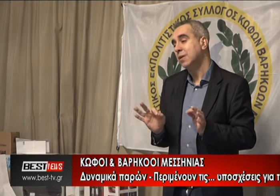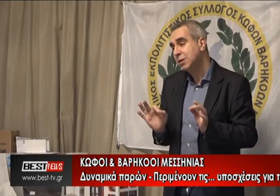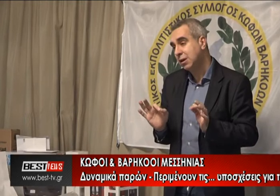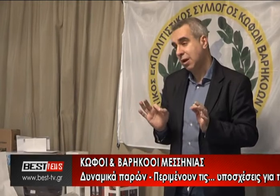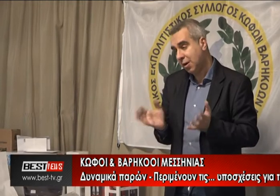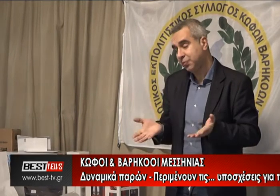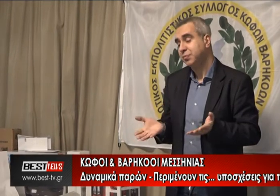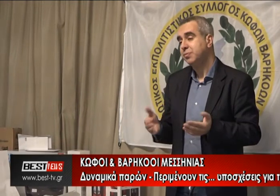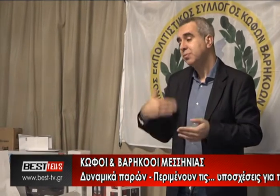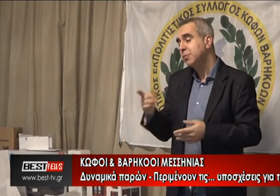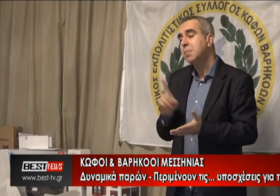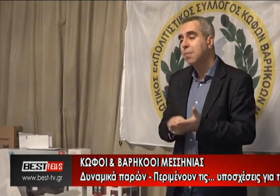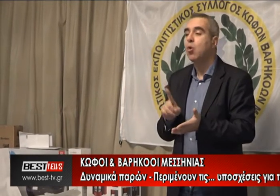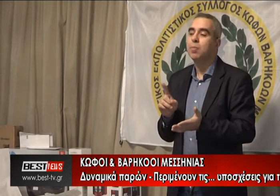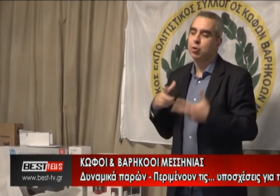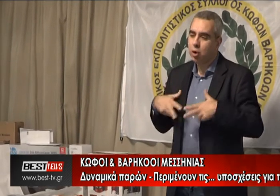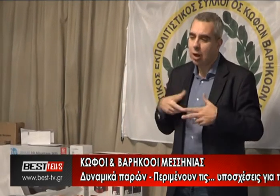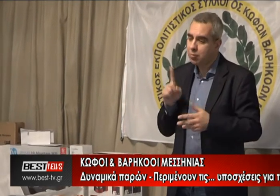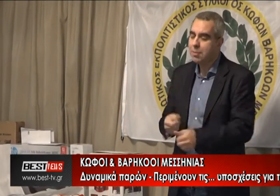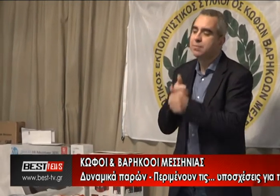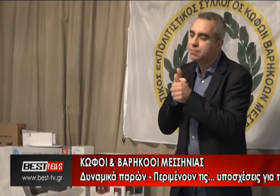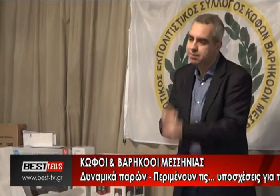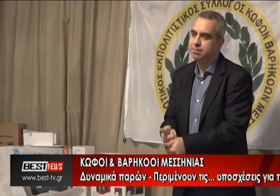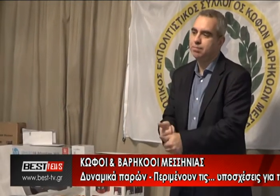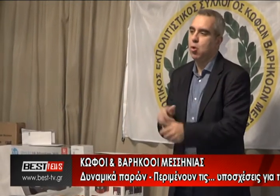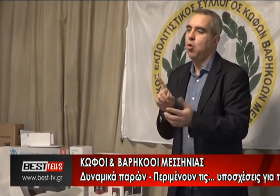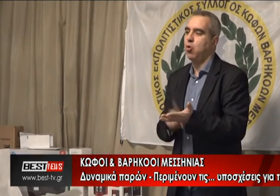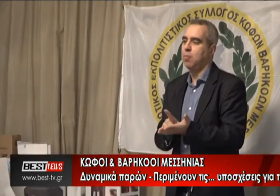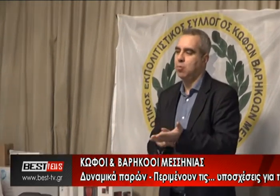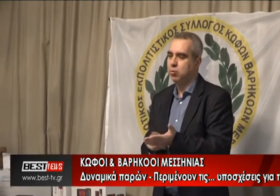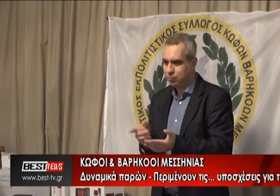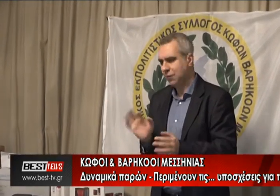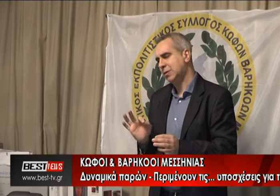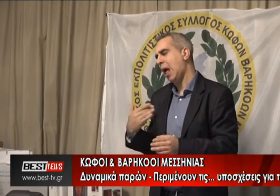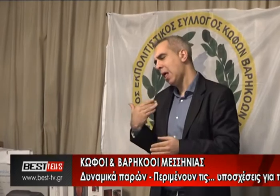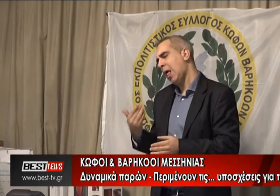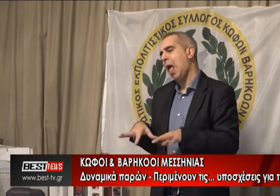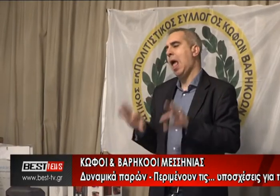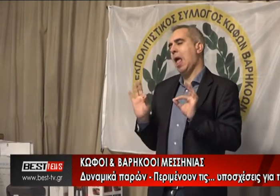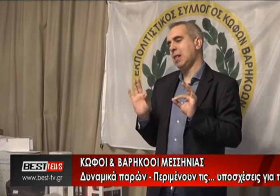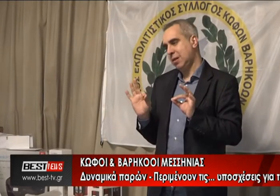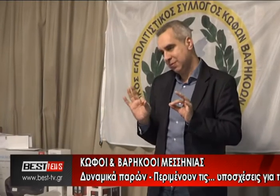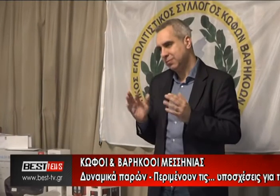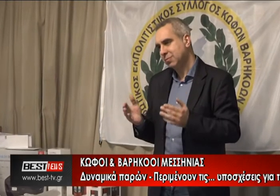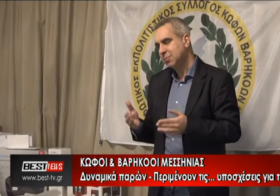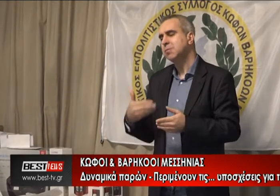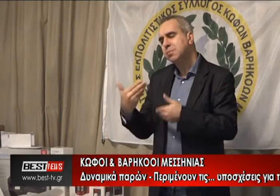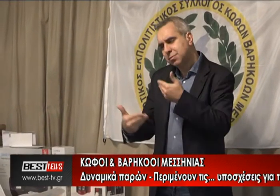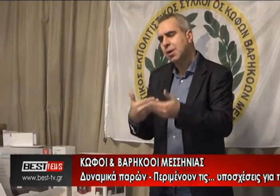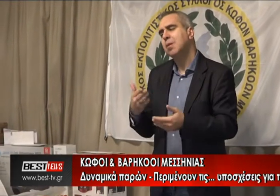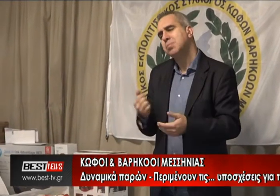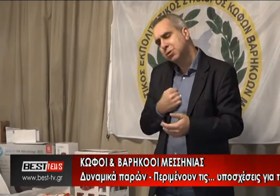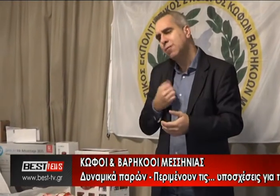Ελλάδα, ενώ στην Αμερική και στην Ευρώπη έχει ήδη πραγματοποιηθεί πολύ καιρό πριν. Έτσι το κράτος δεσμεύεται να ακολουθήσει αυτό που έχει